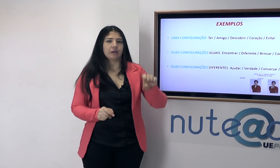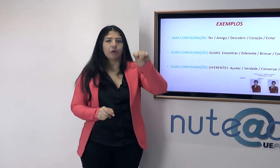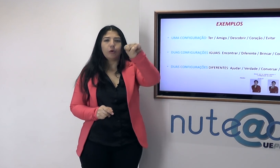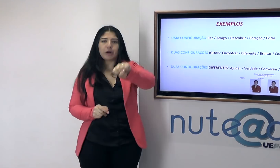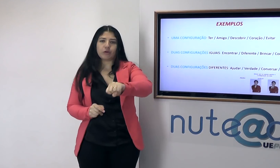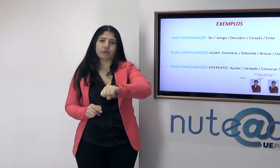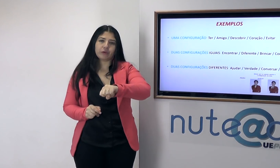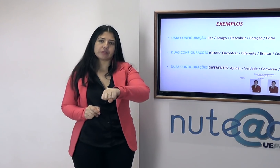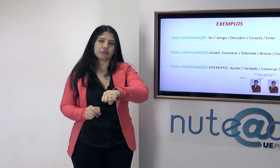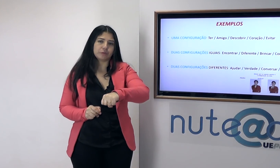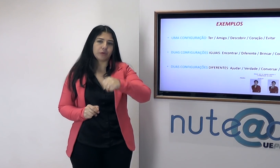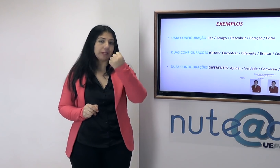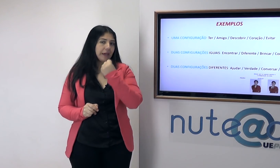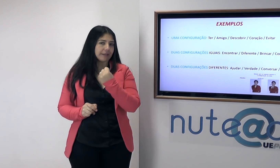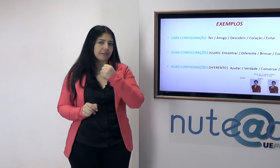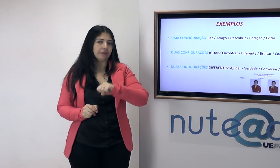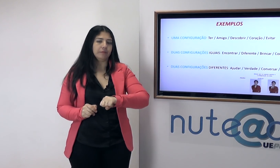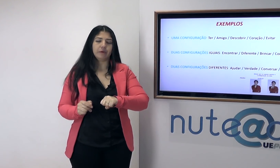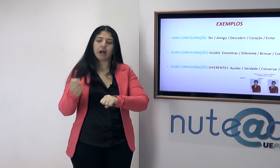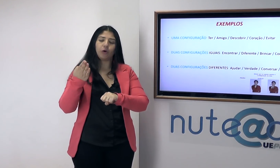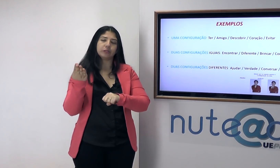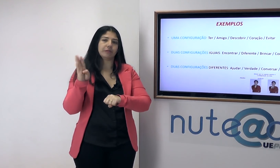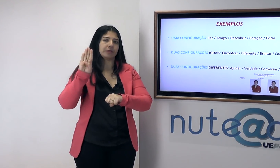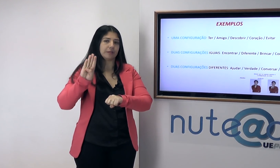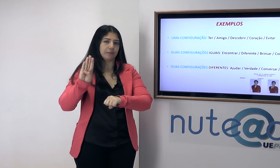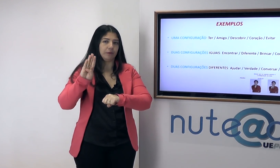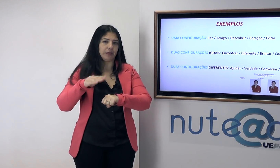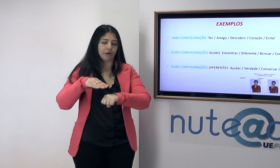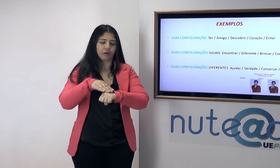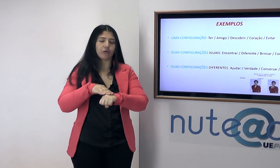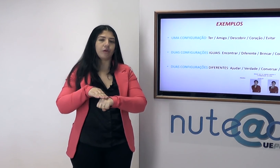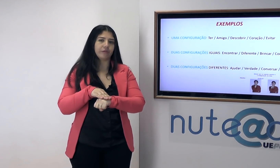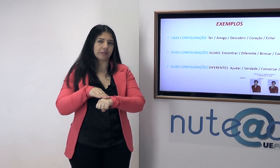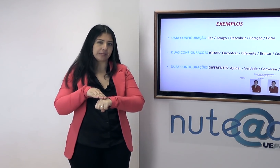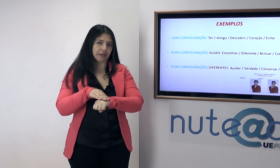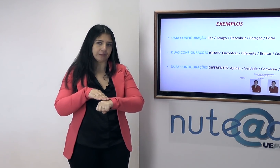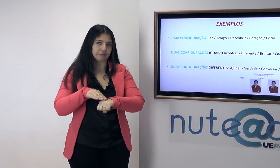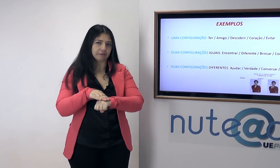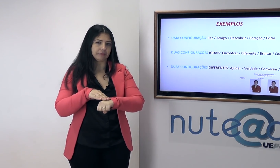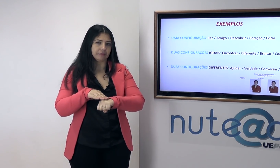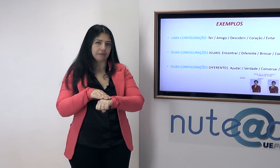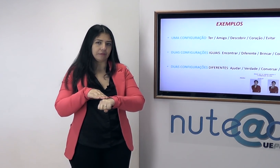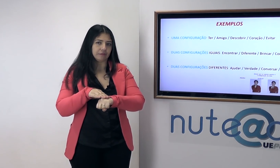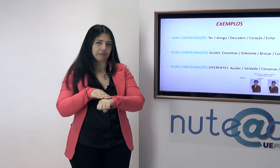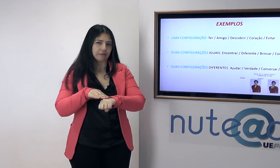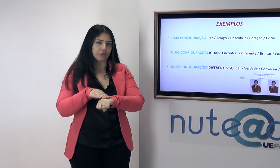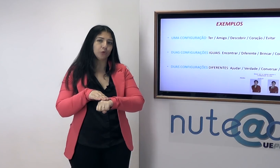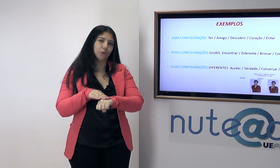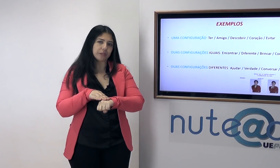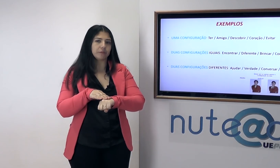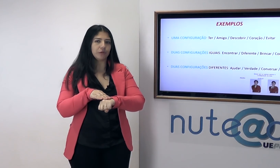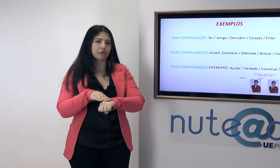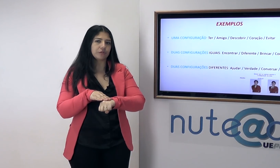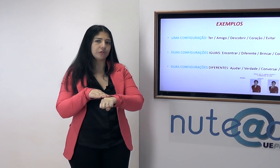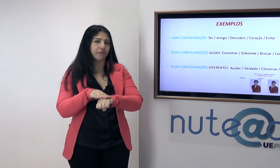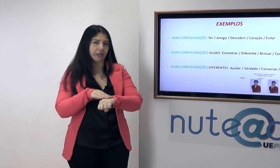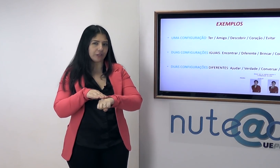Conversar. Uma configuração de mão em S, a outra vai ser em B. Conversar. São duas mãos diferentes,